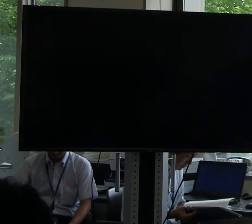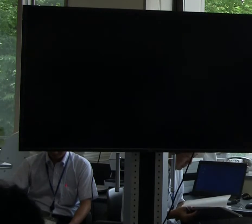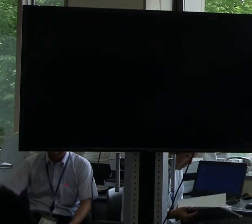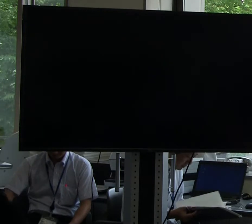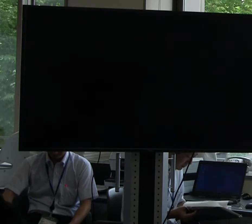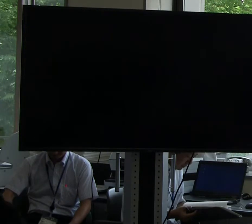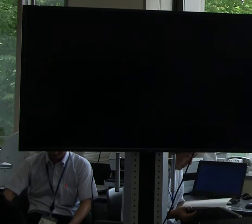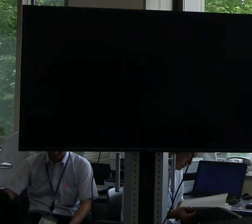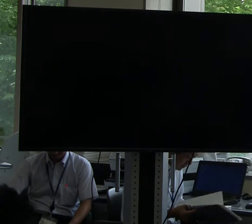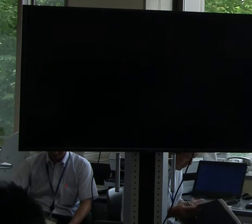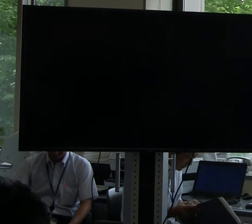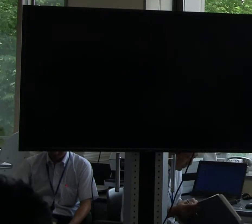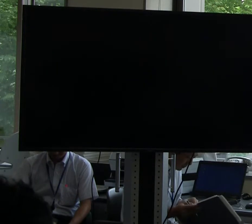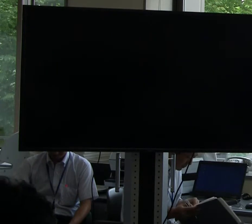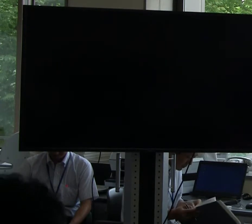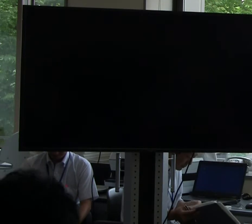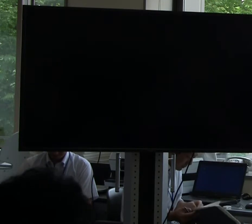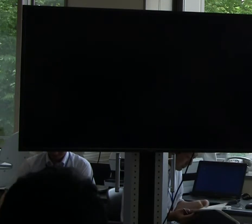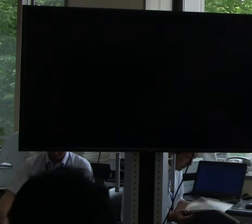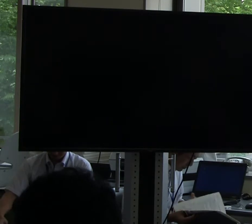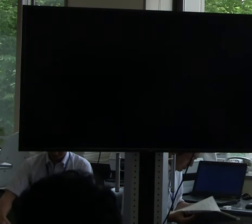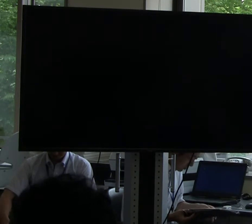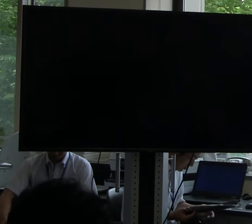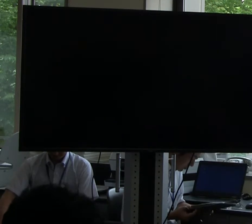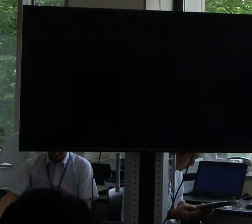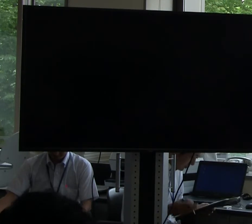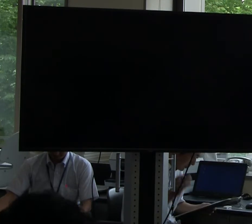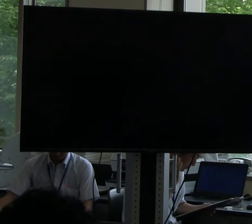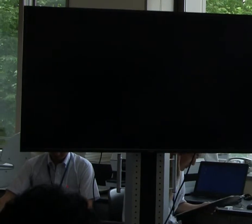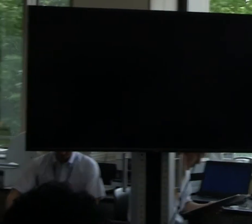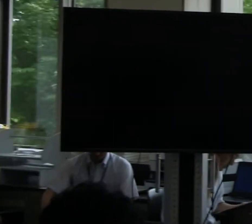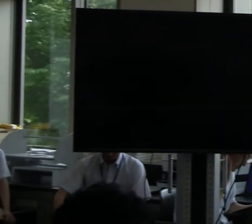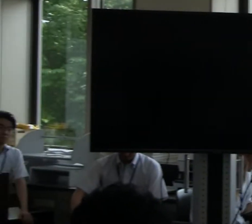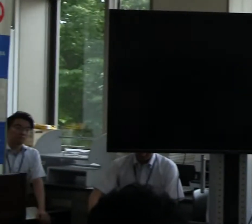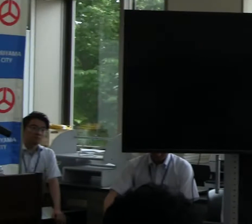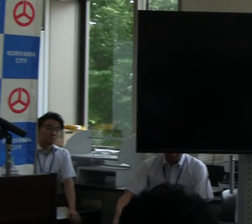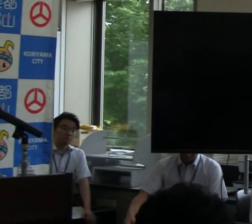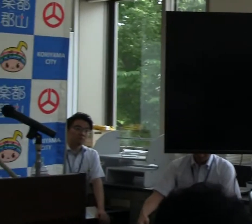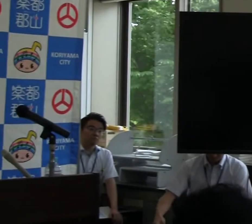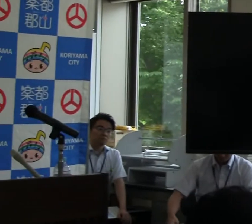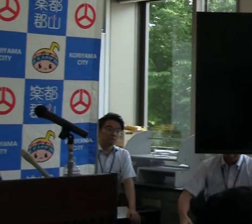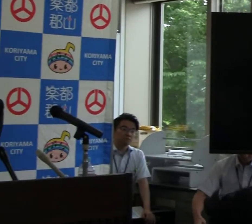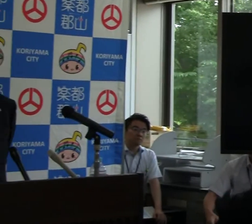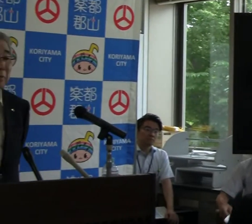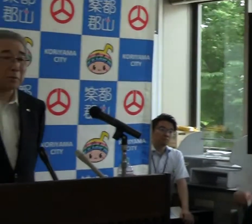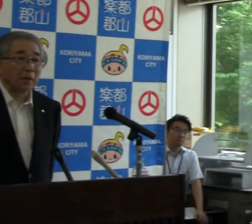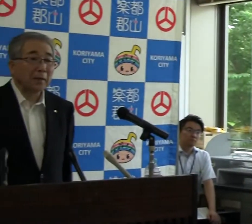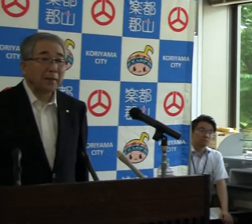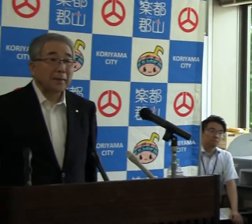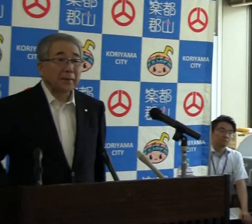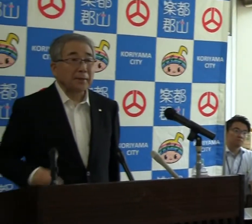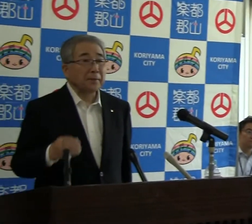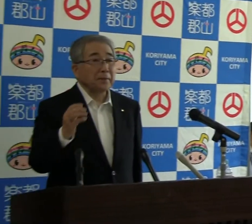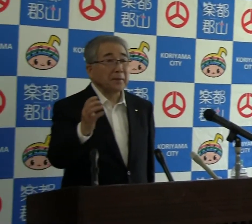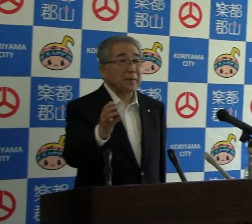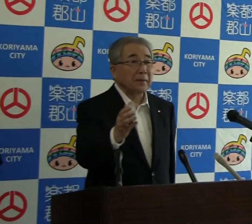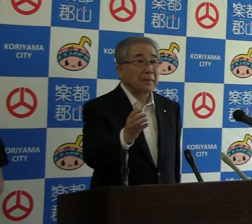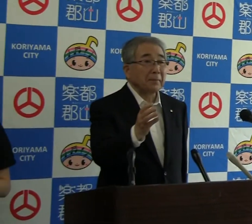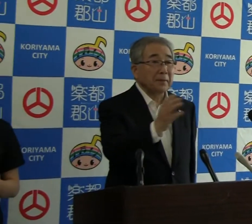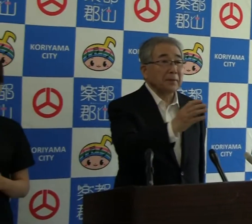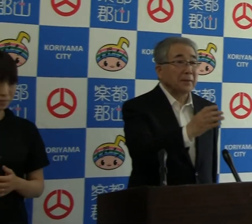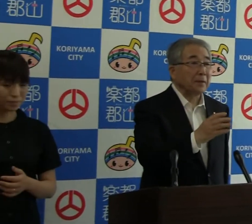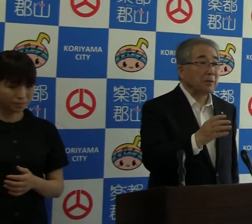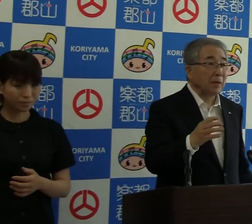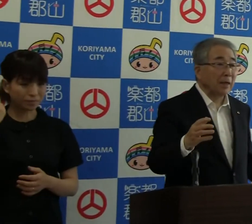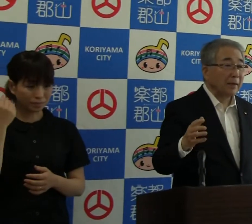ます。 これもまあ逆転とまでいきませんけれども、今まではですね、出資してもらいたい人が金融機関